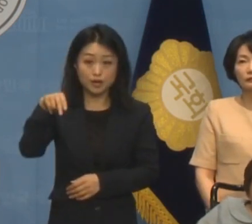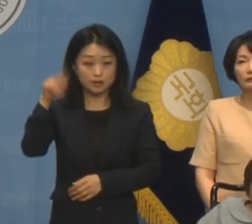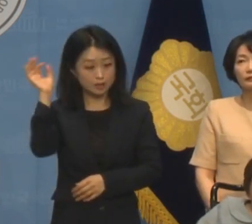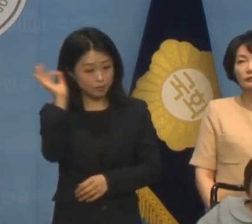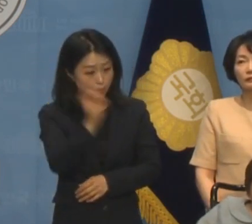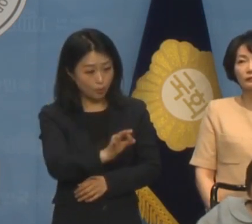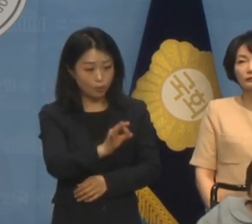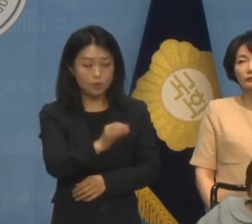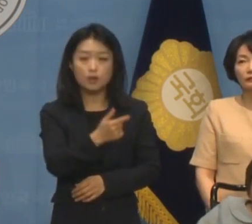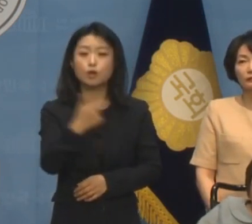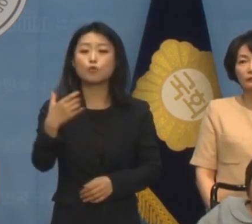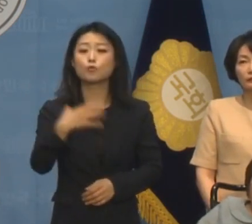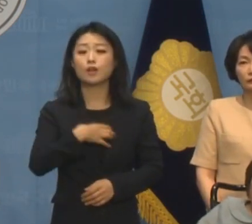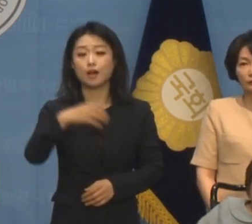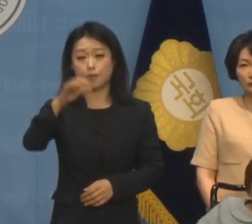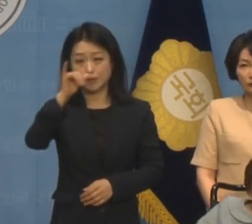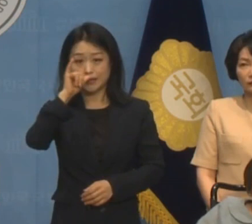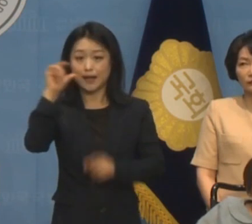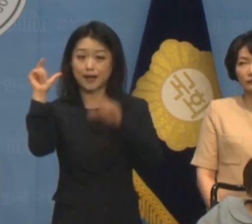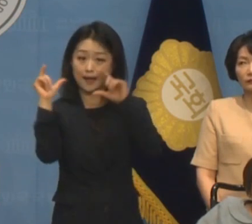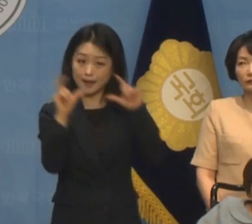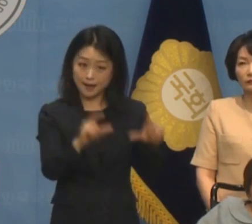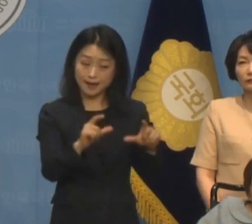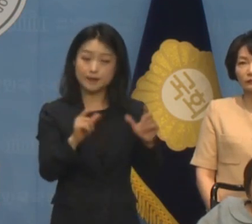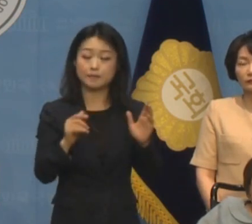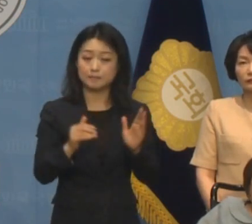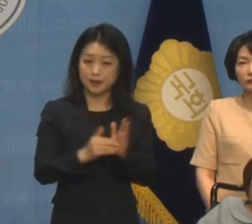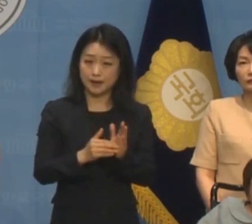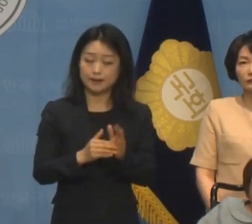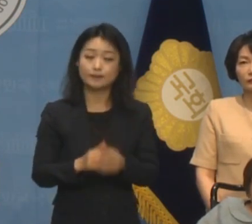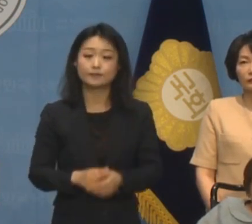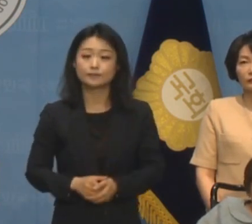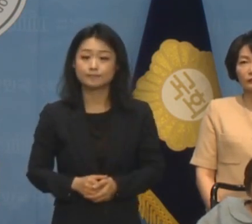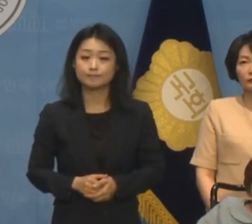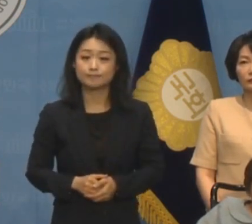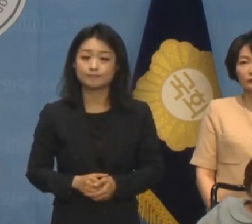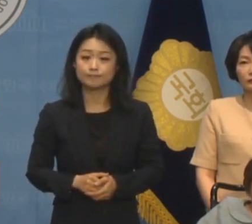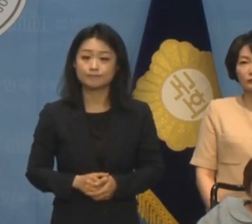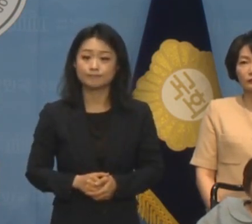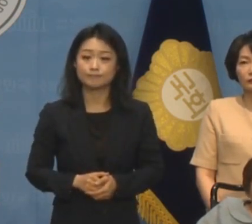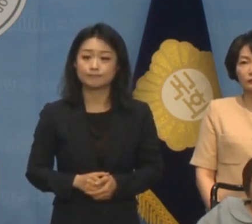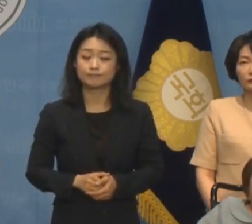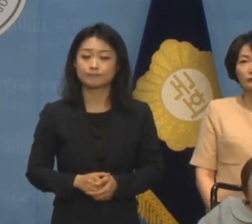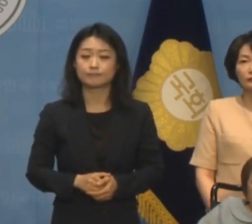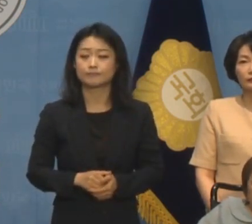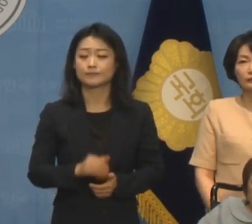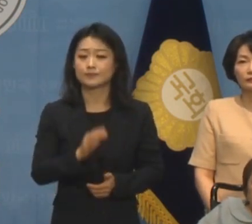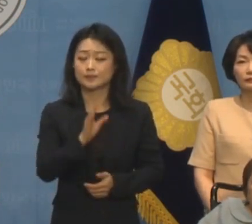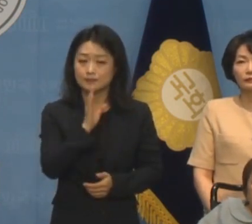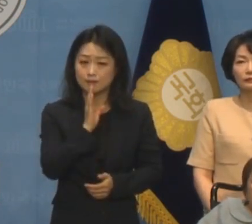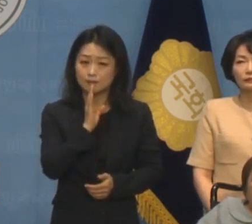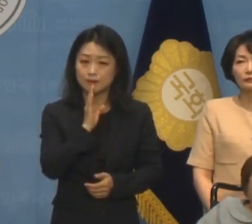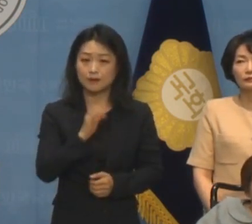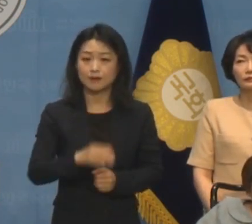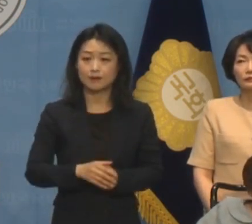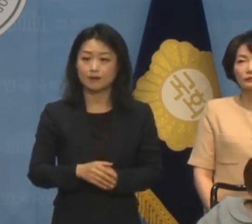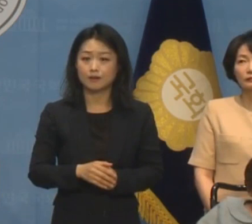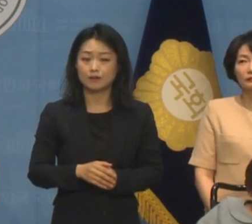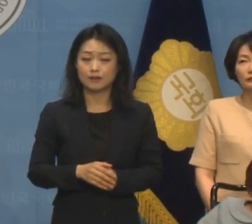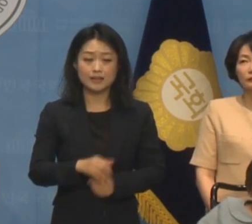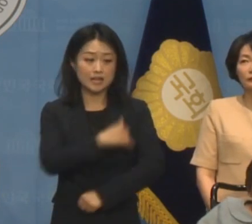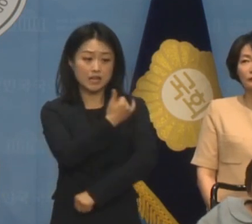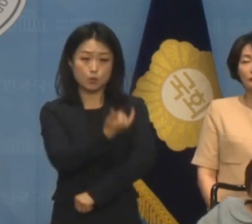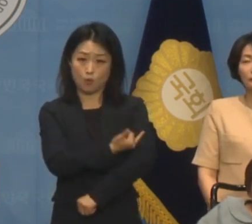유엔에서까지 이 우려를 표명하는 성명서가 나온 것은 정말 고퀄리티, 높은